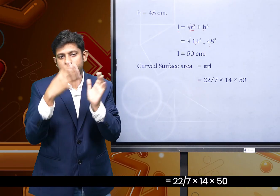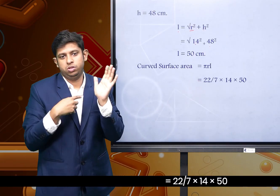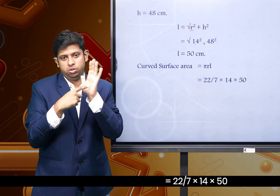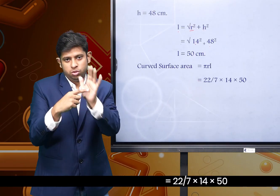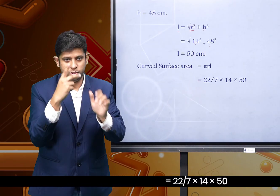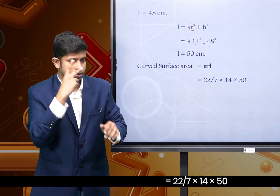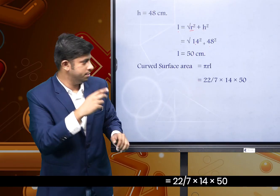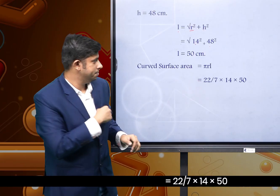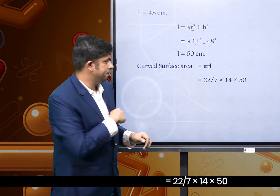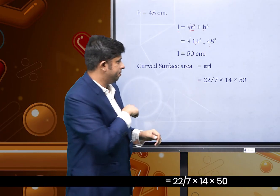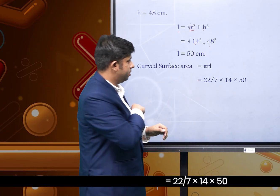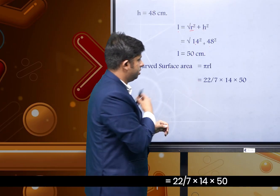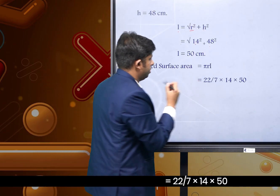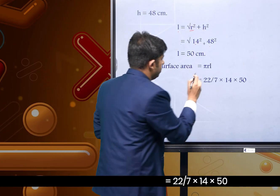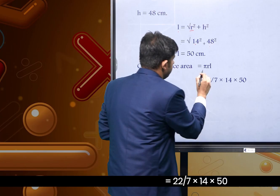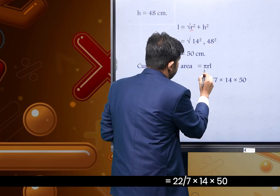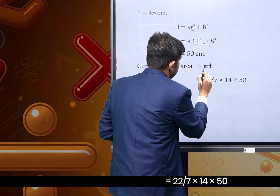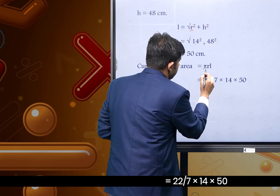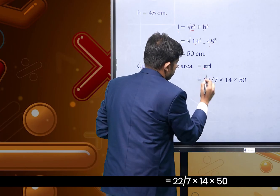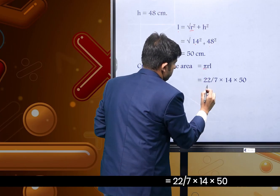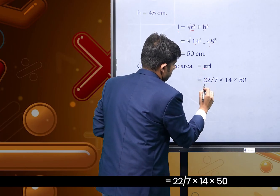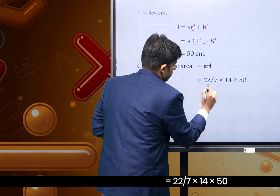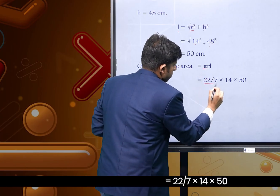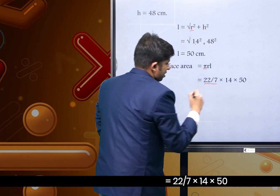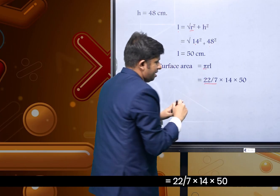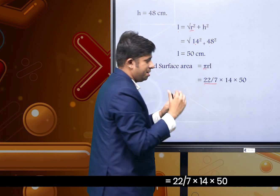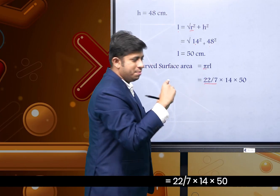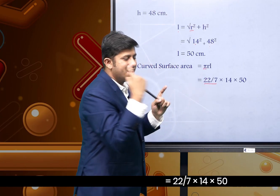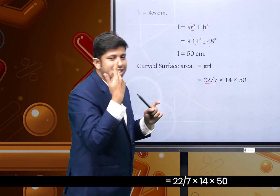बरोबर 22/7 गुणिले 14 गुणिले 50.